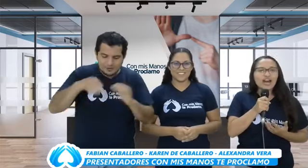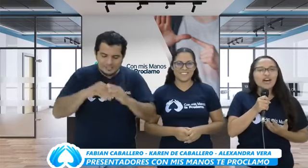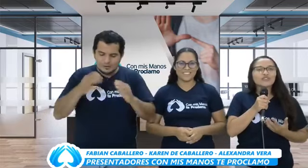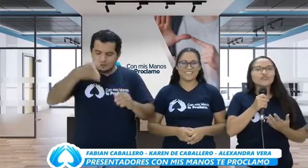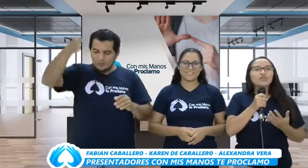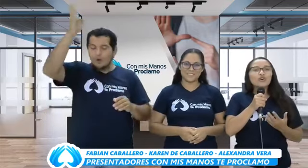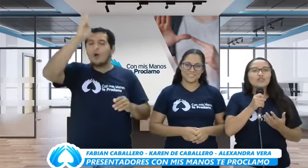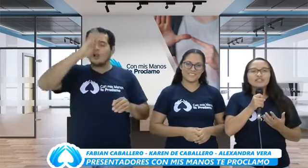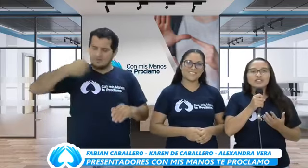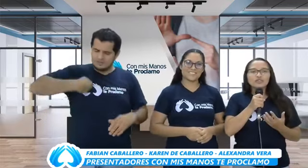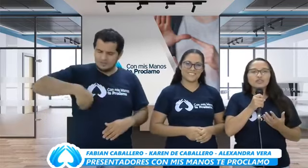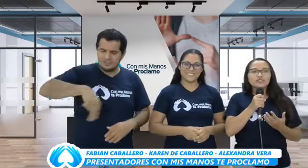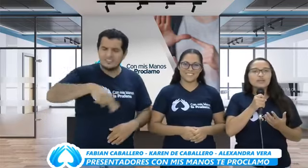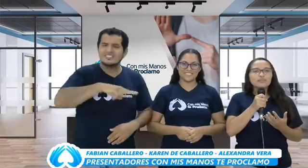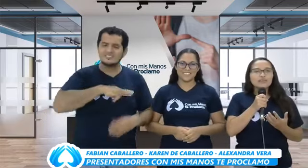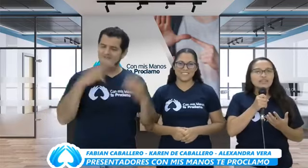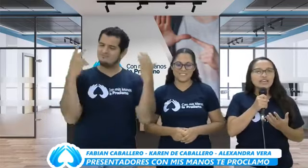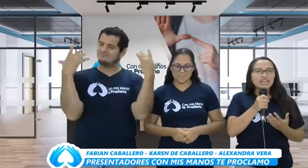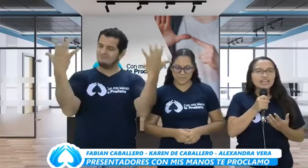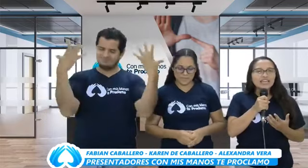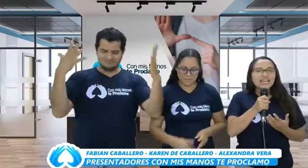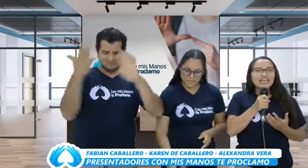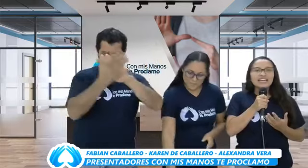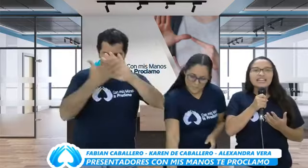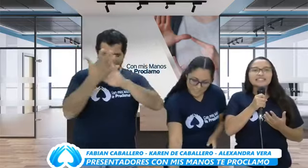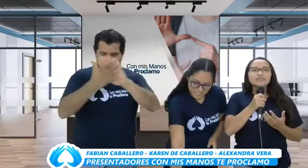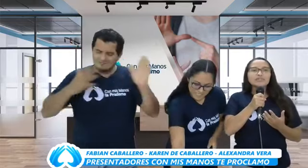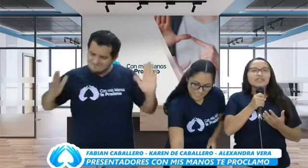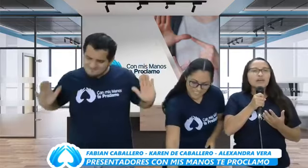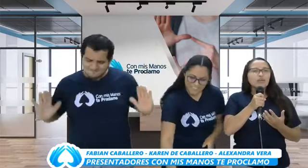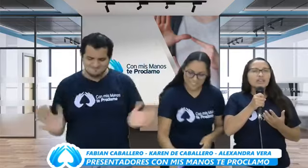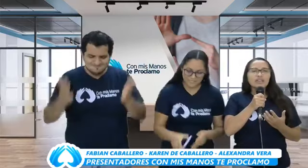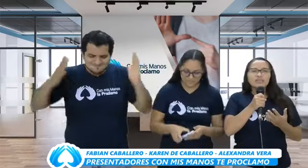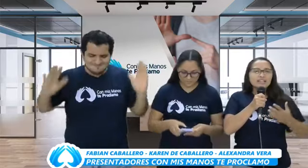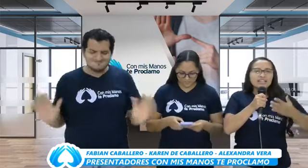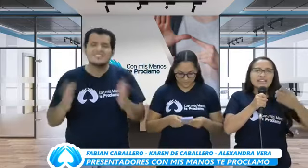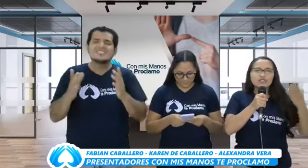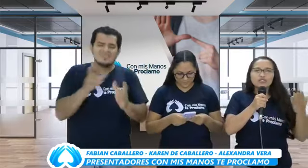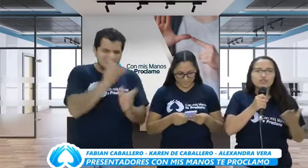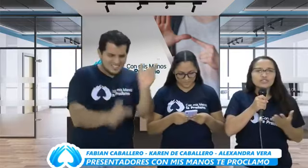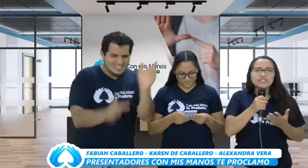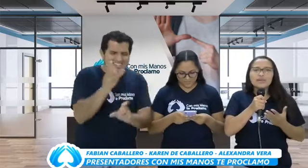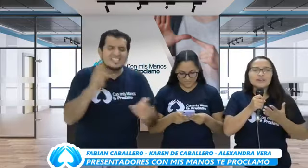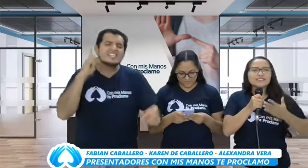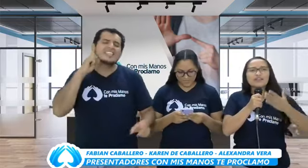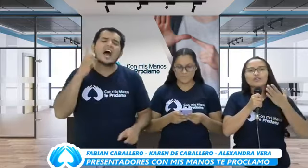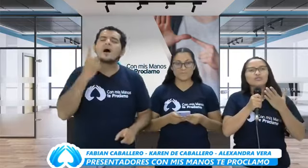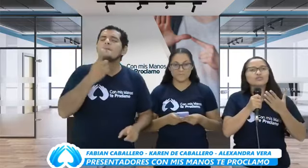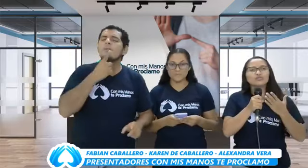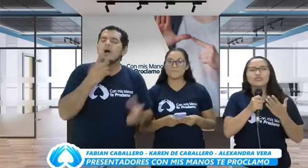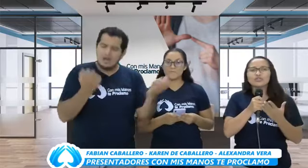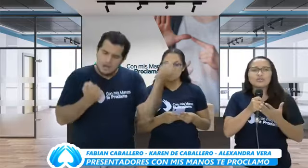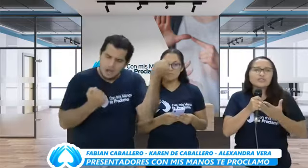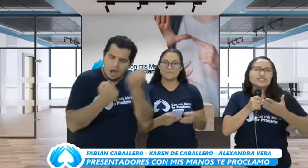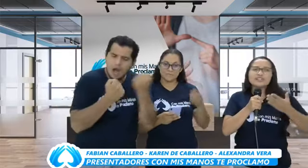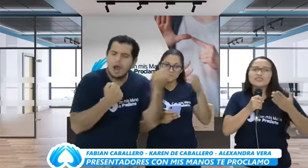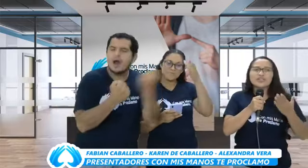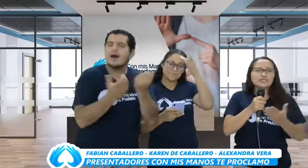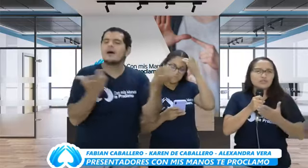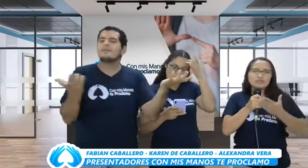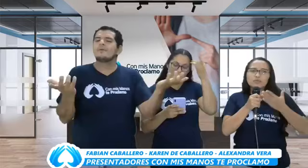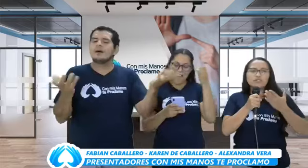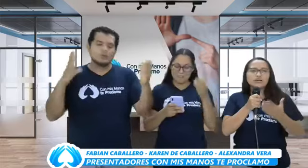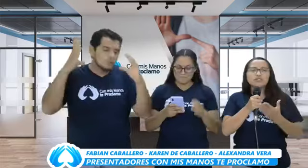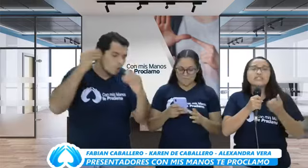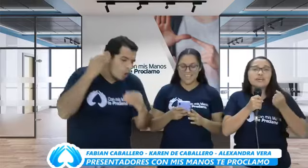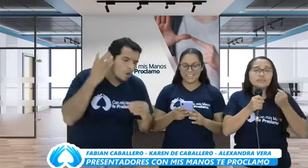hermoso. A todos también les invitamos que, mire, que Dios siempre está con nosotros, siempre nos está